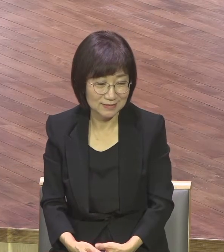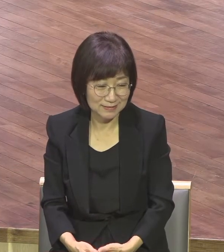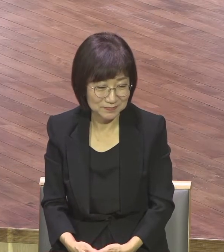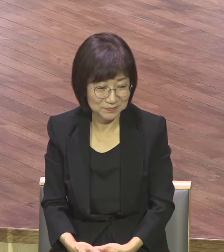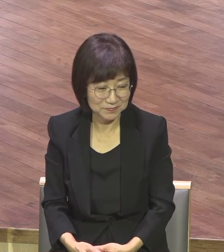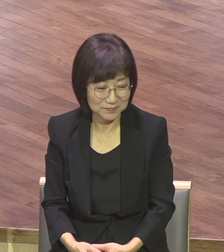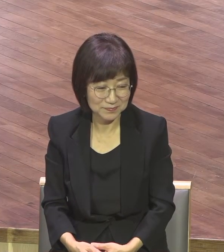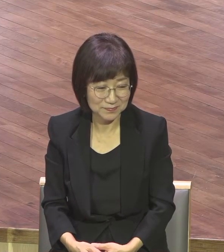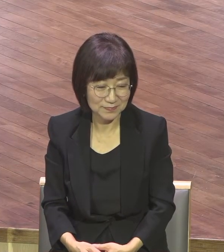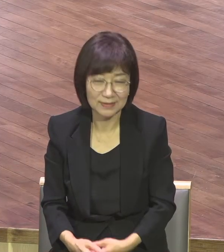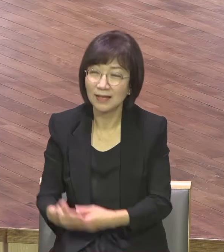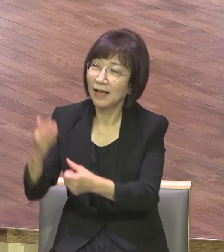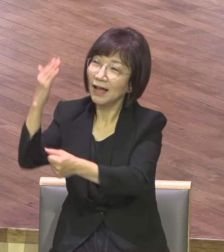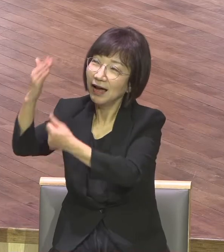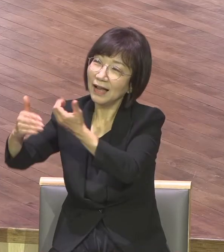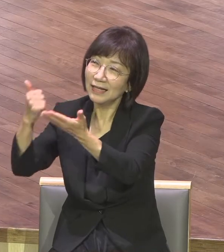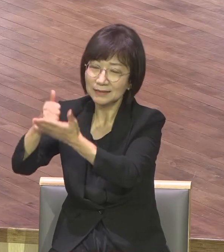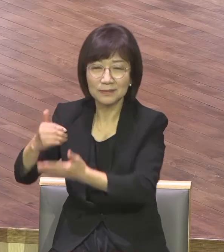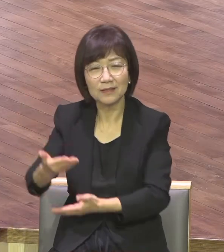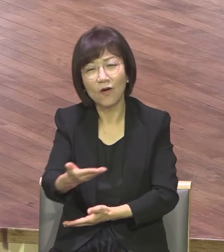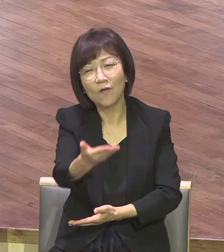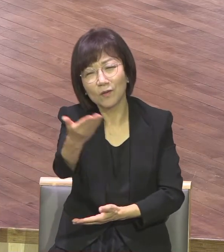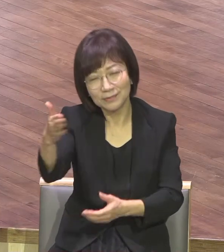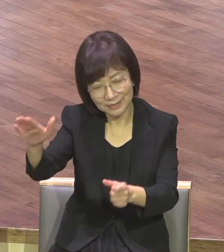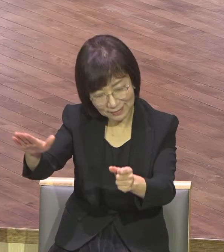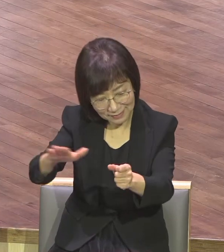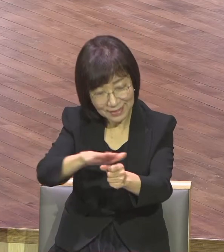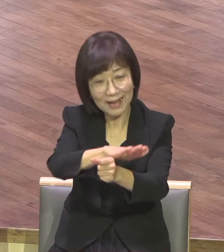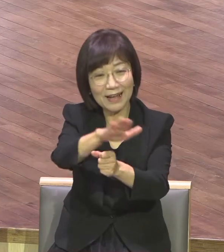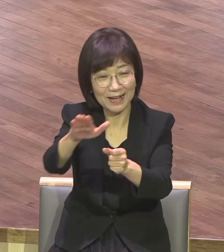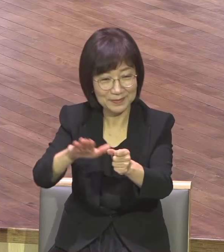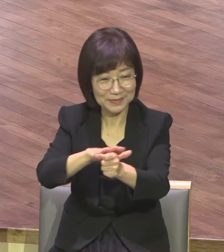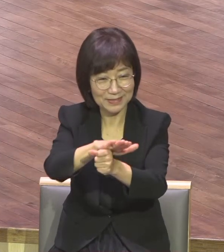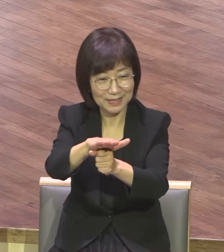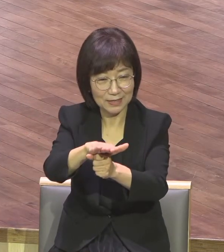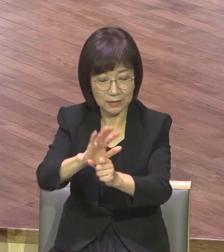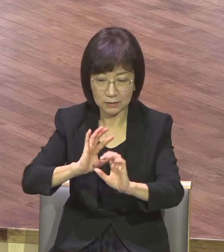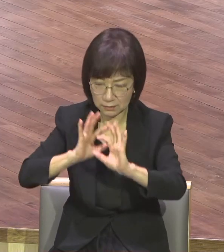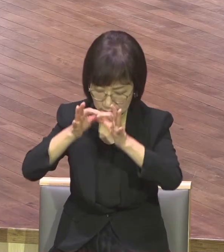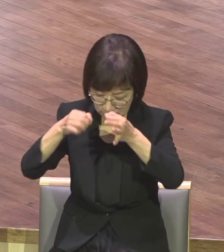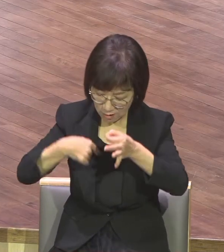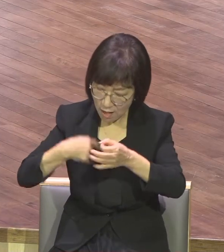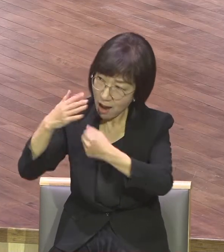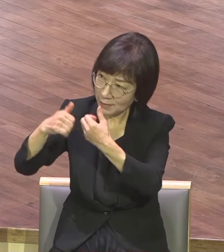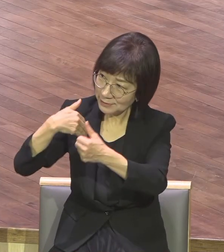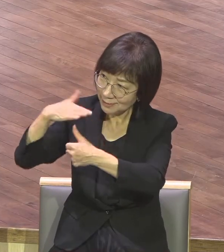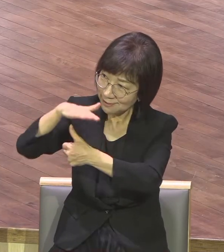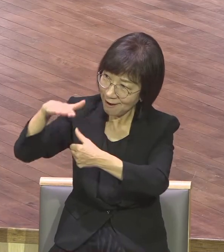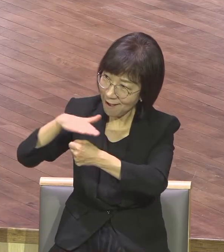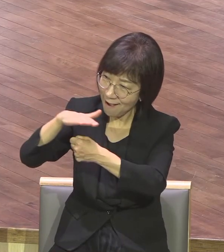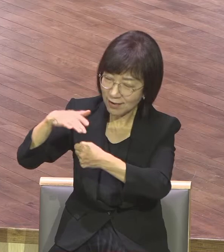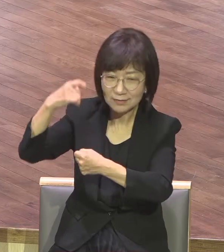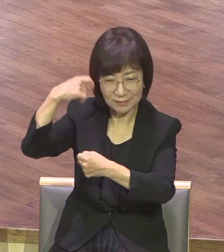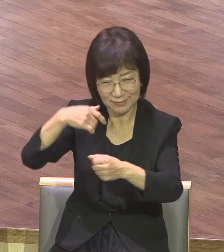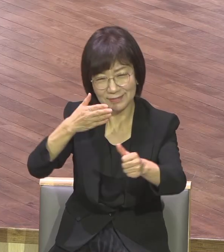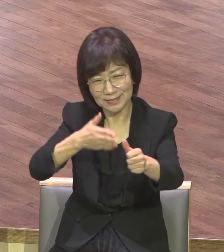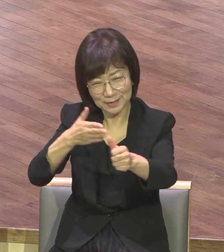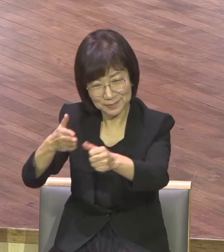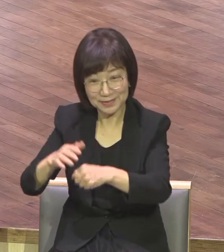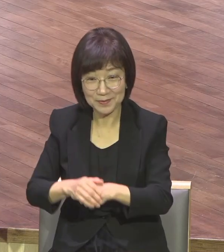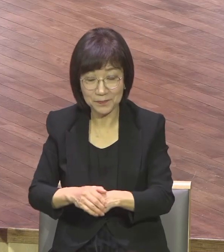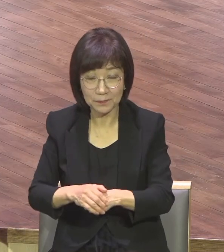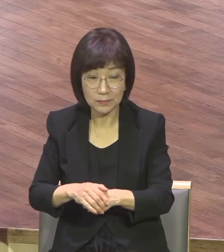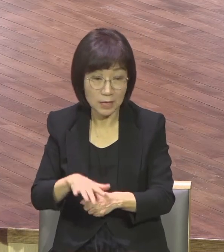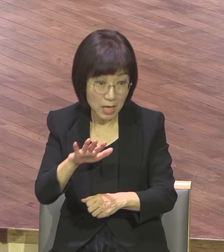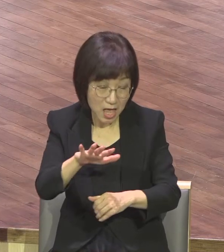하나님께서 여러분을 얼마나 사랑하신가를 여러분 자신들이요 좀 느껴져야 됩니다. 연단이 있어야 순금이